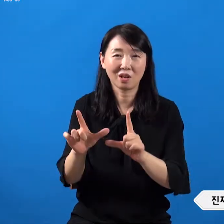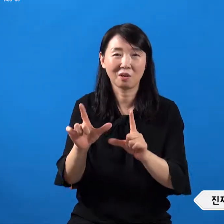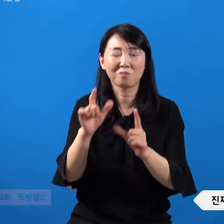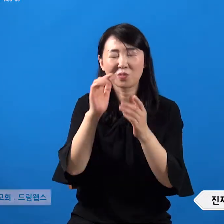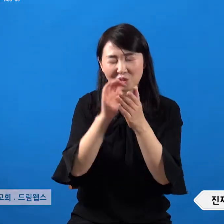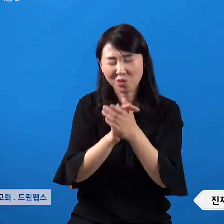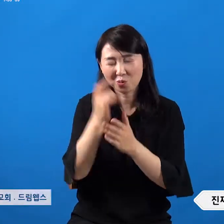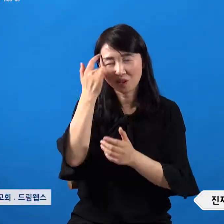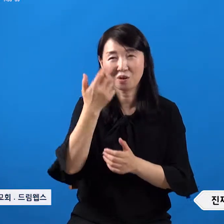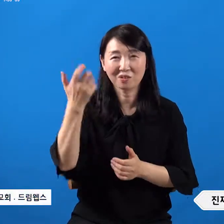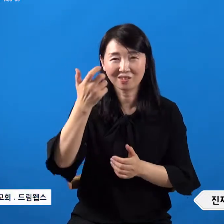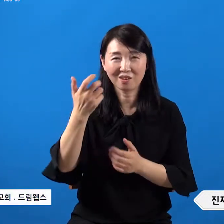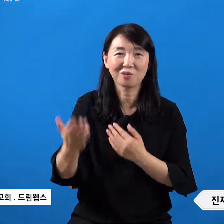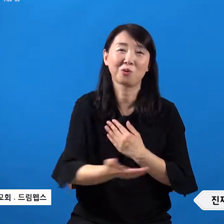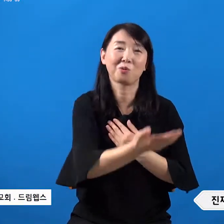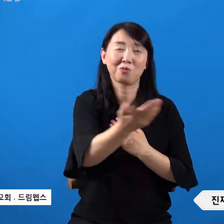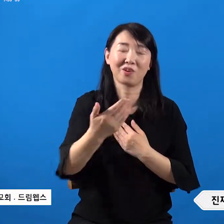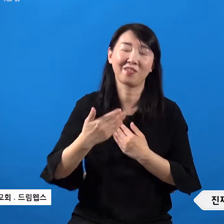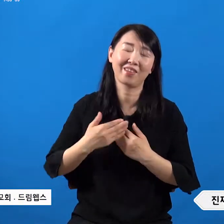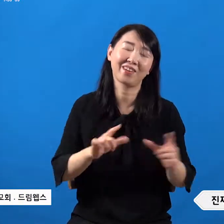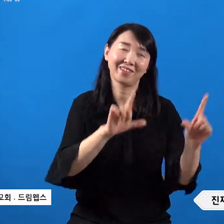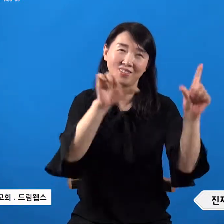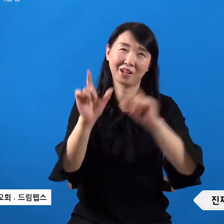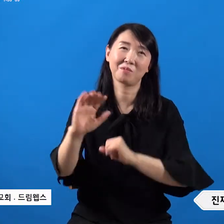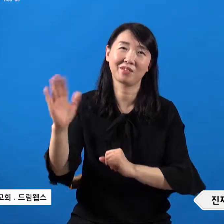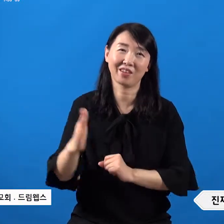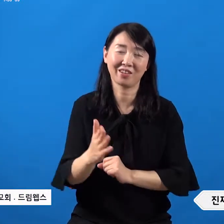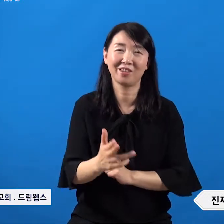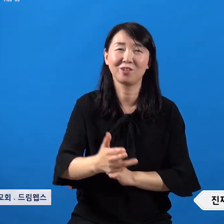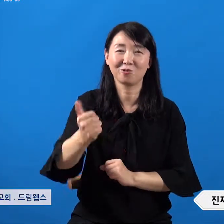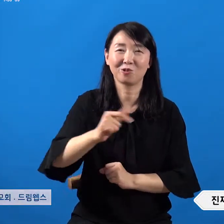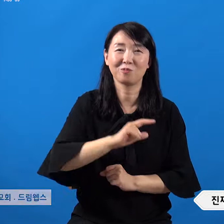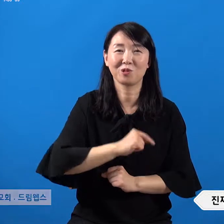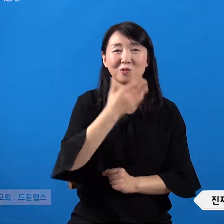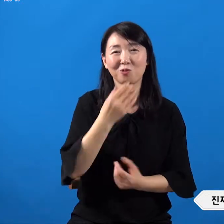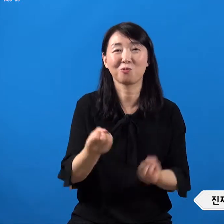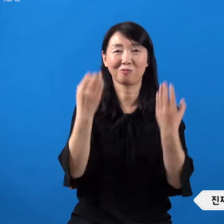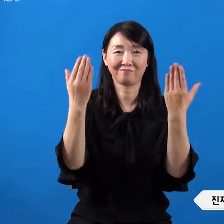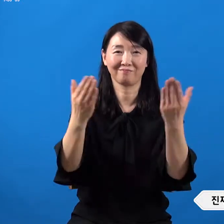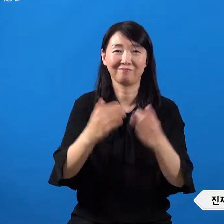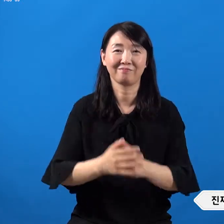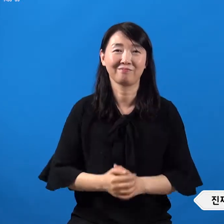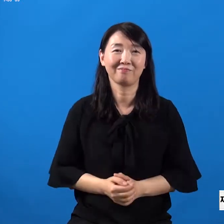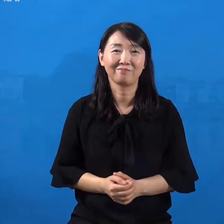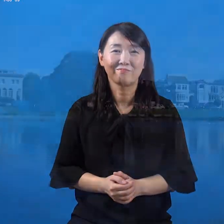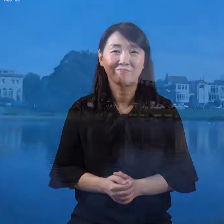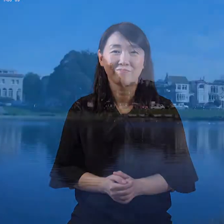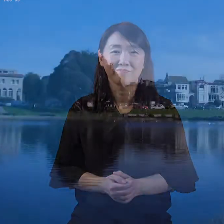기도의 영성, 여러분과 제 삶이 되시기를 주의 이름으로 축원합니다.